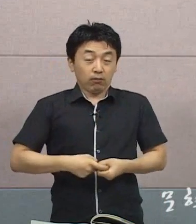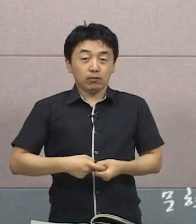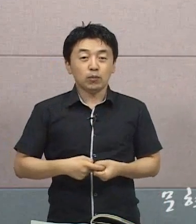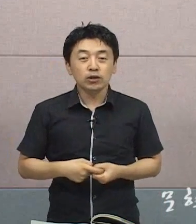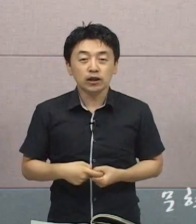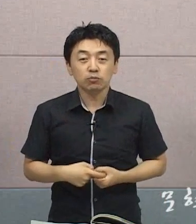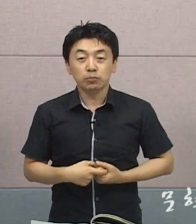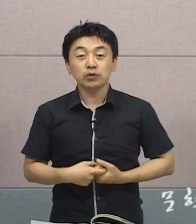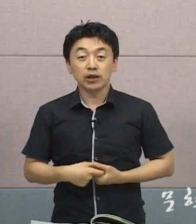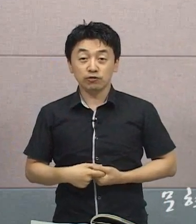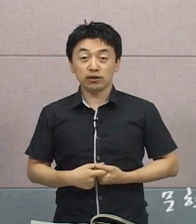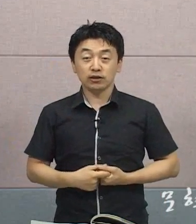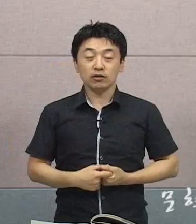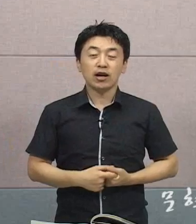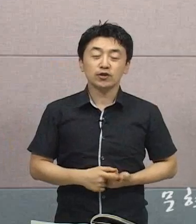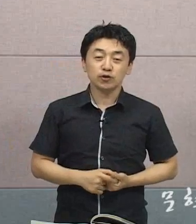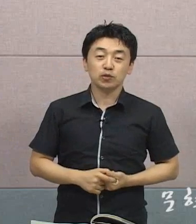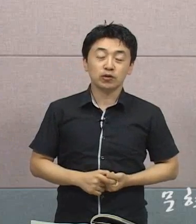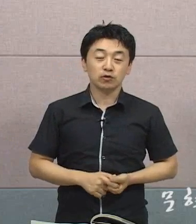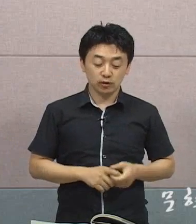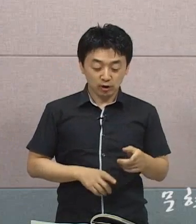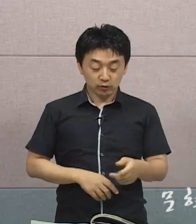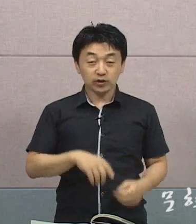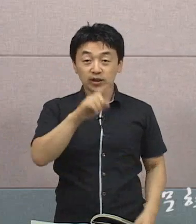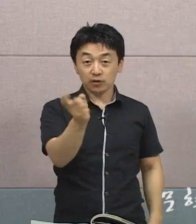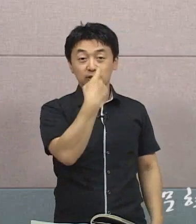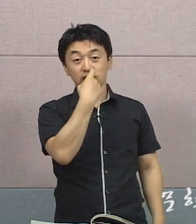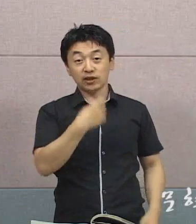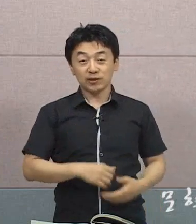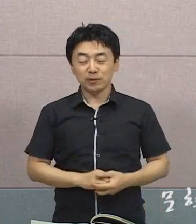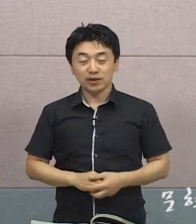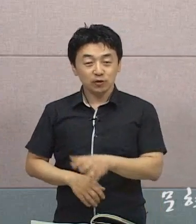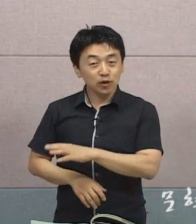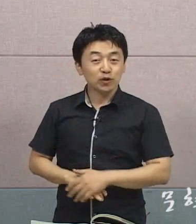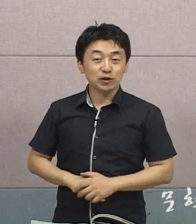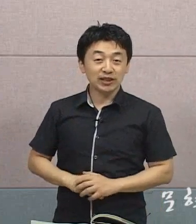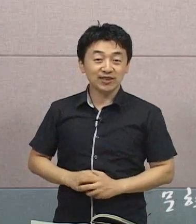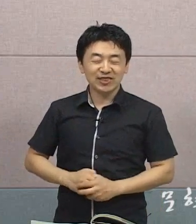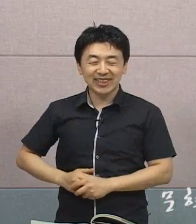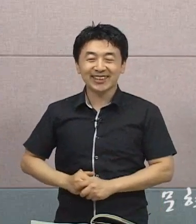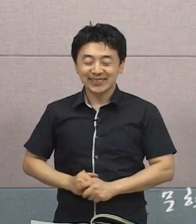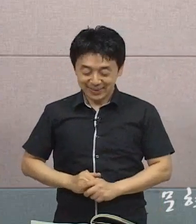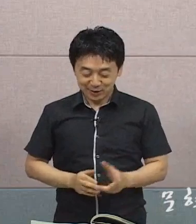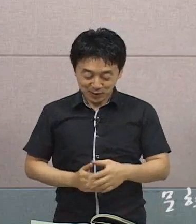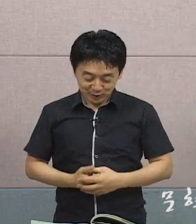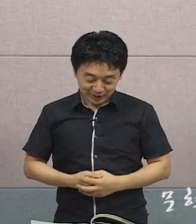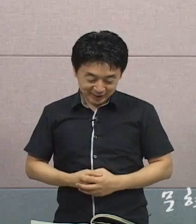뭐 이렇게도 표현을 할 수 있다라는 거 알아두시면 좋을 것 같고요. 우선 책에 나온 건 이렇게 나왔습니다. 뒤에 또 나오지 않겠어요? 네, 넘어가도록 하시죠.